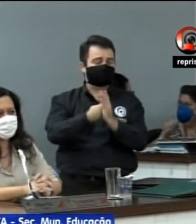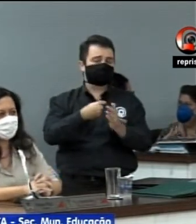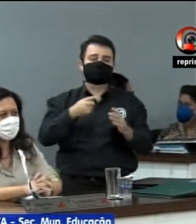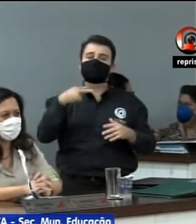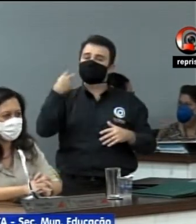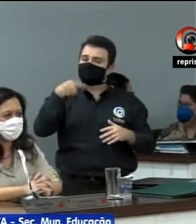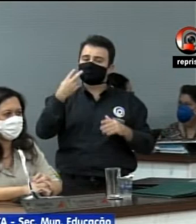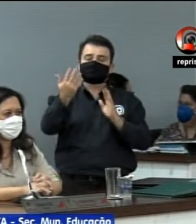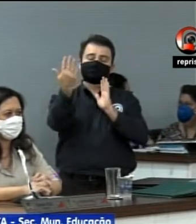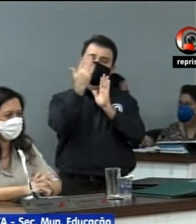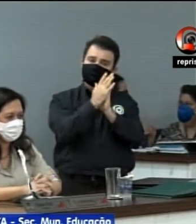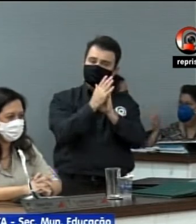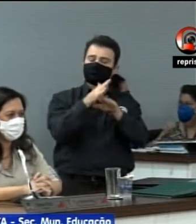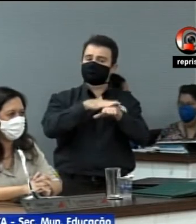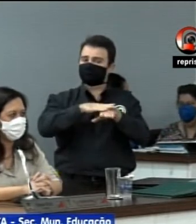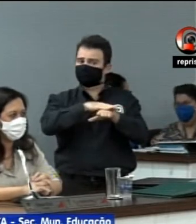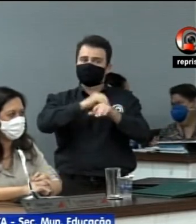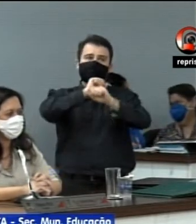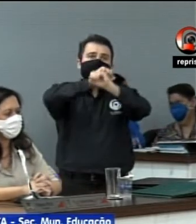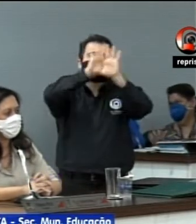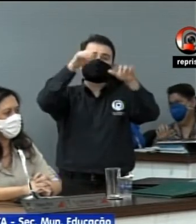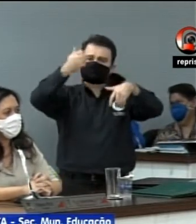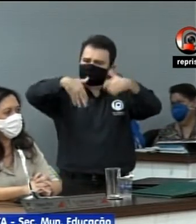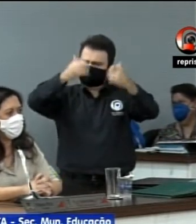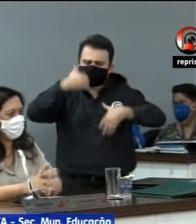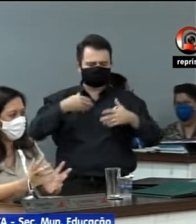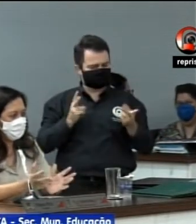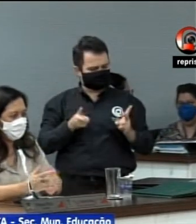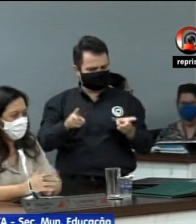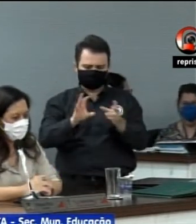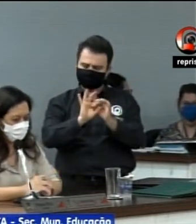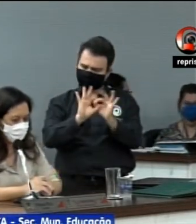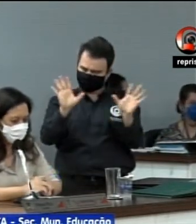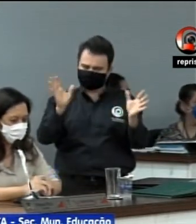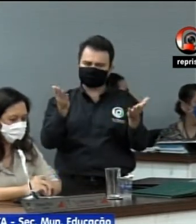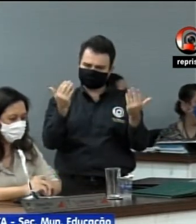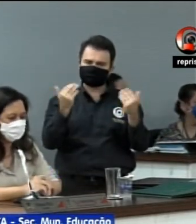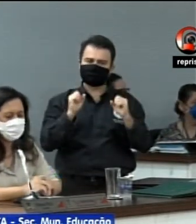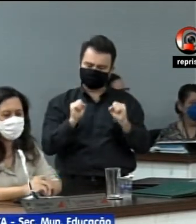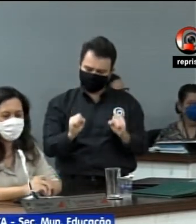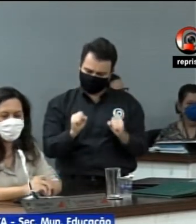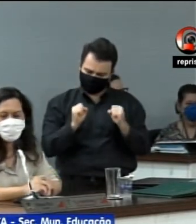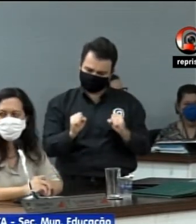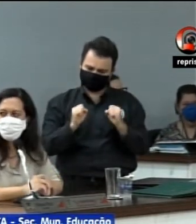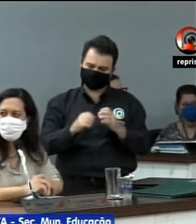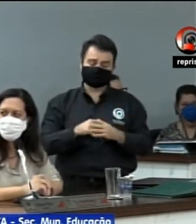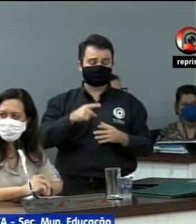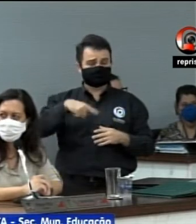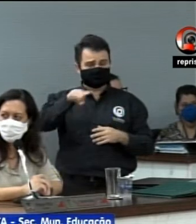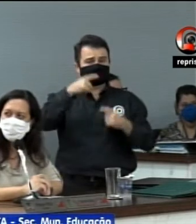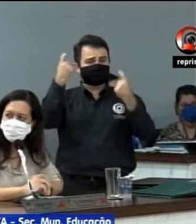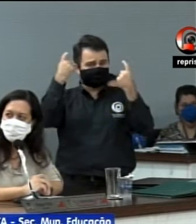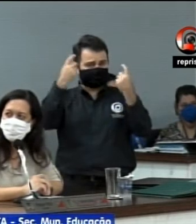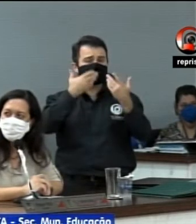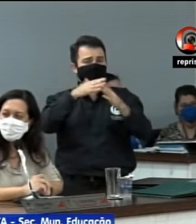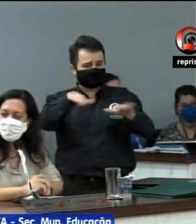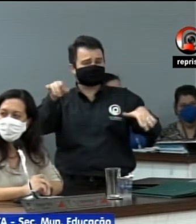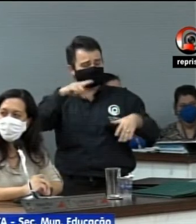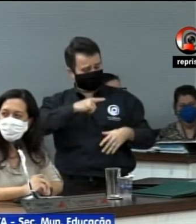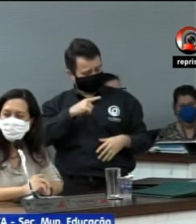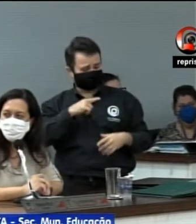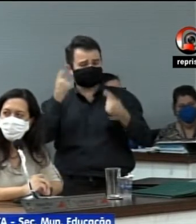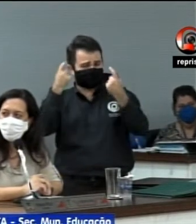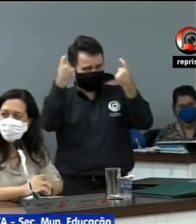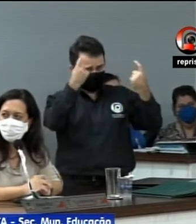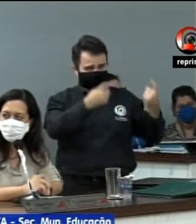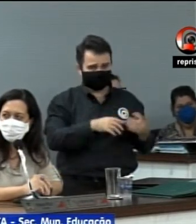disposição para poder fazer esses esclarecimentos. Então, coloco aí que a gente tem essa preocupação, sim, com as crianças. Não é uma